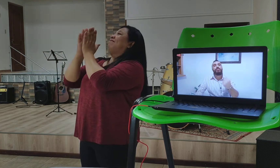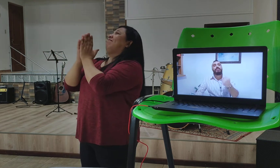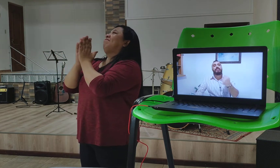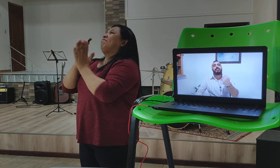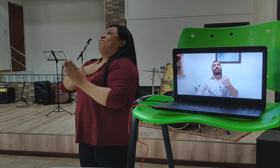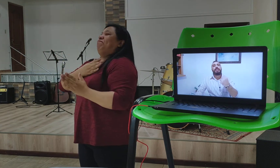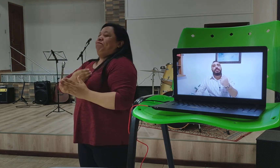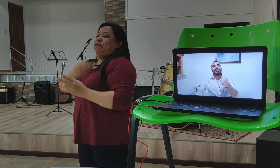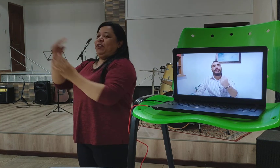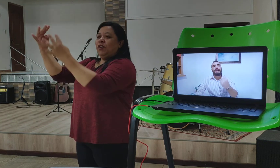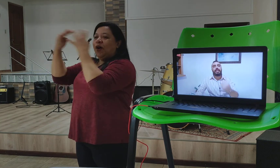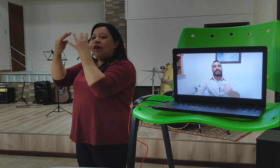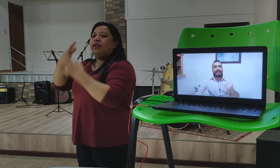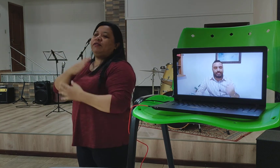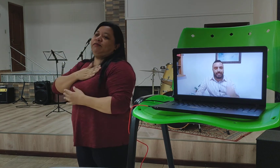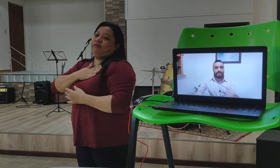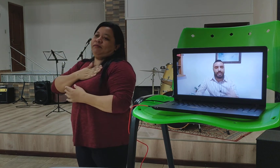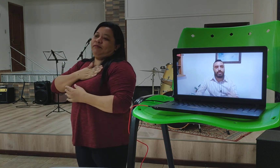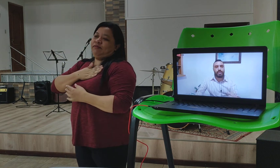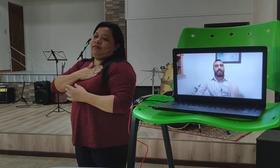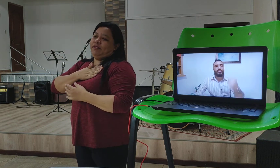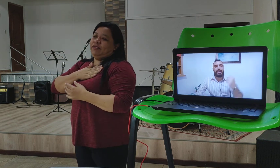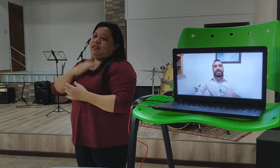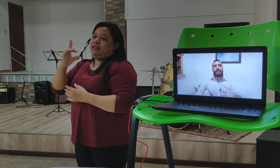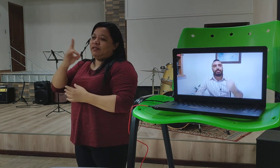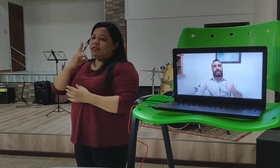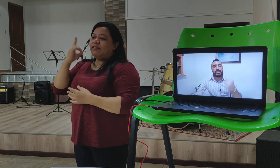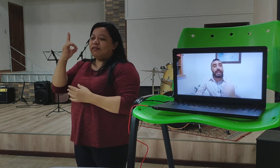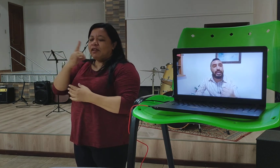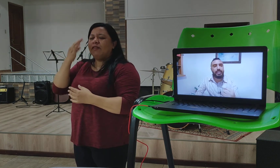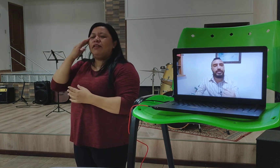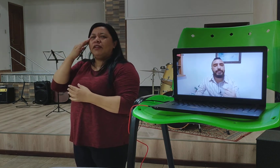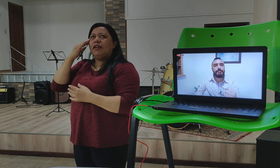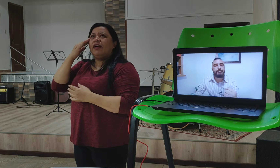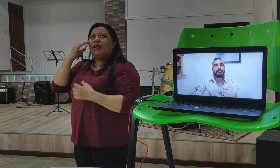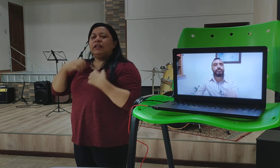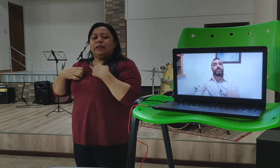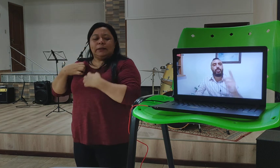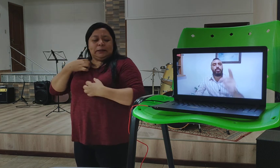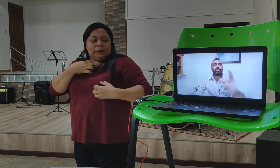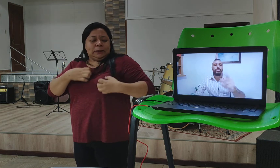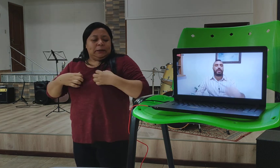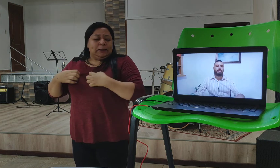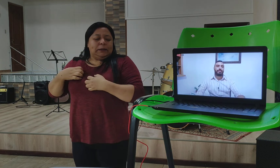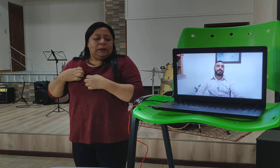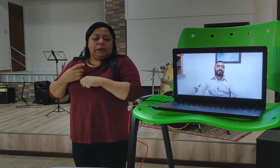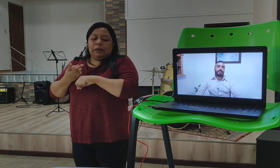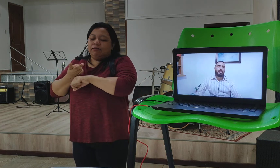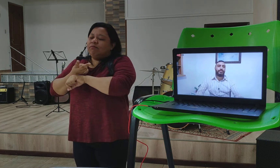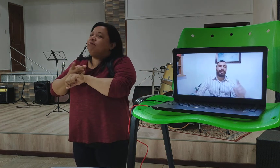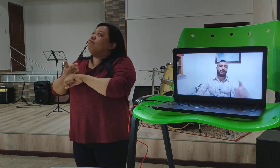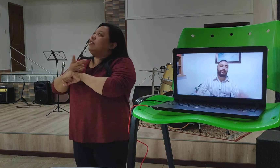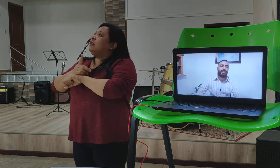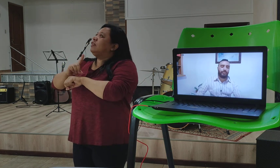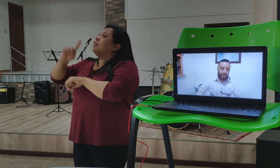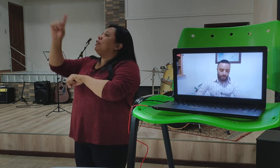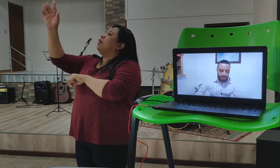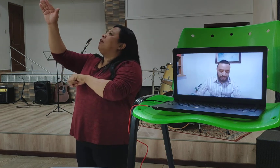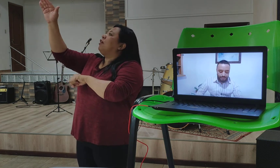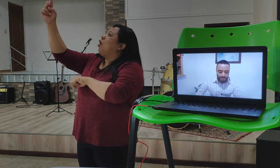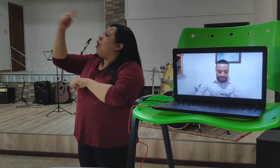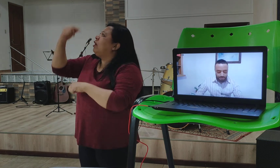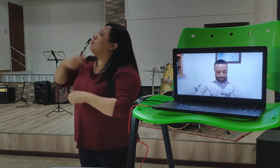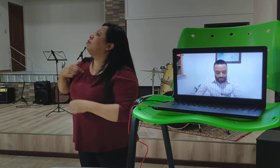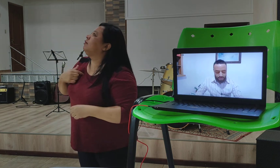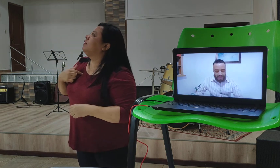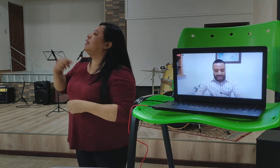sua alma, ele entendeu que deveria buscar quem? O Senhor. E foi isso que ele fez, quando